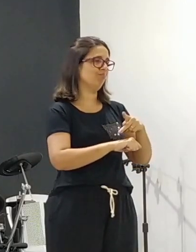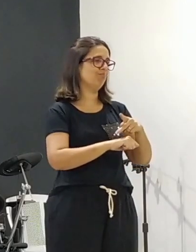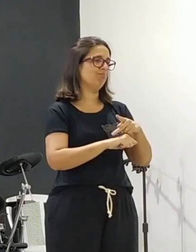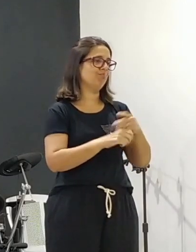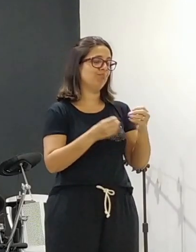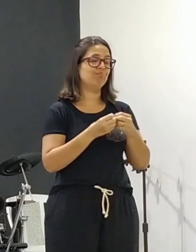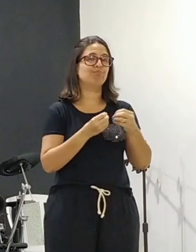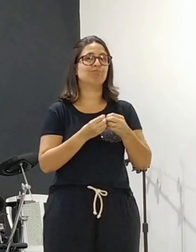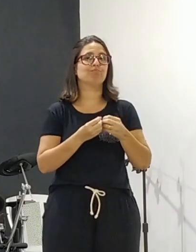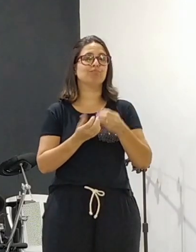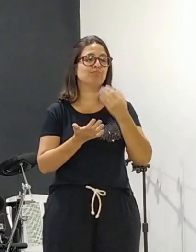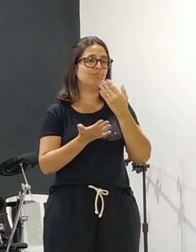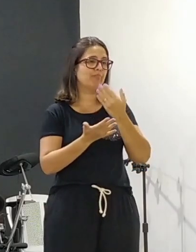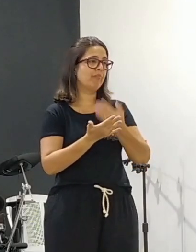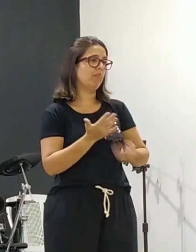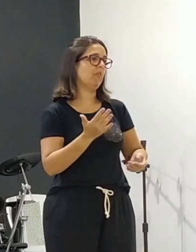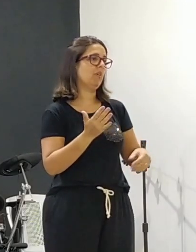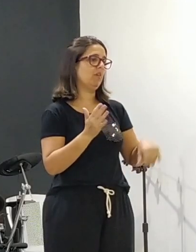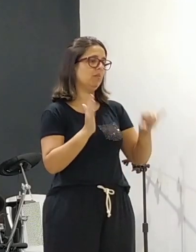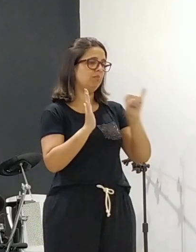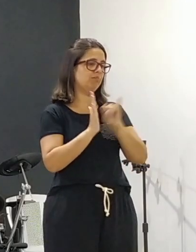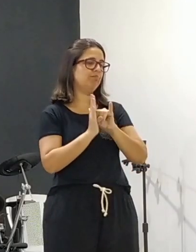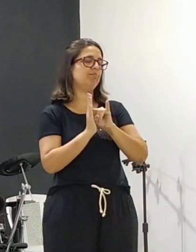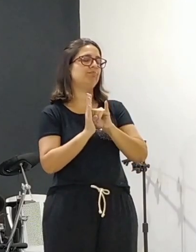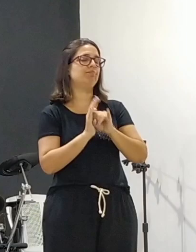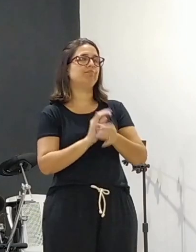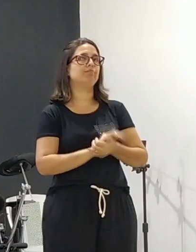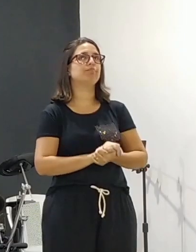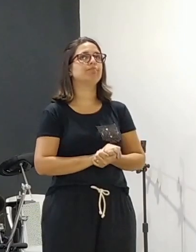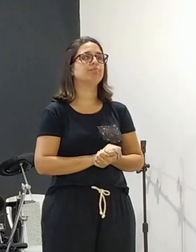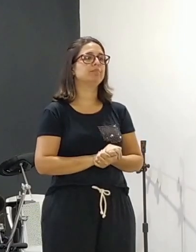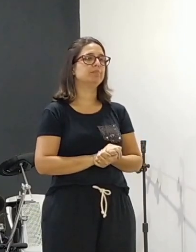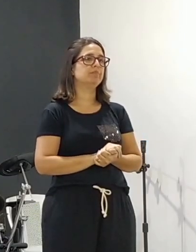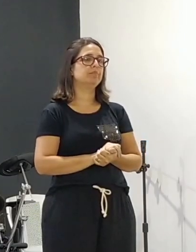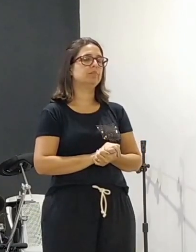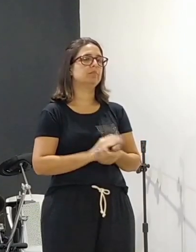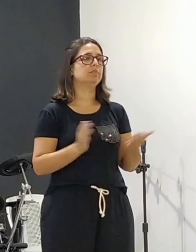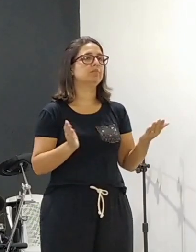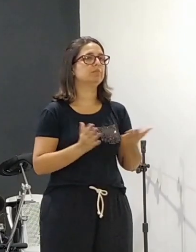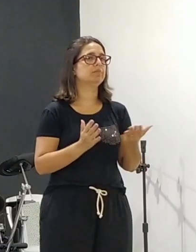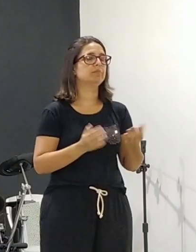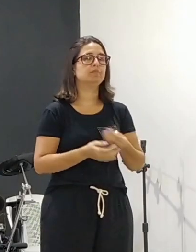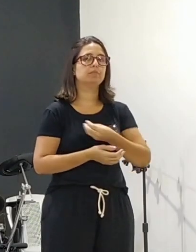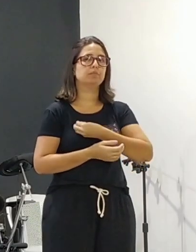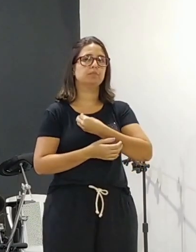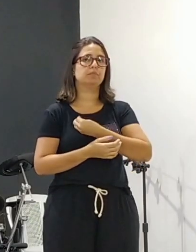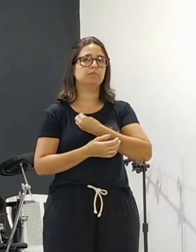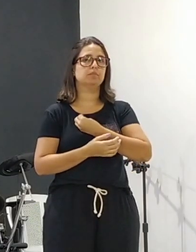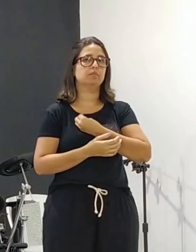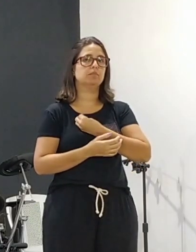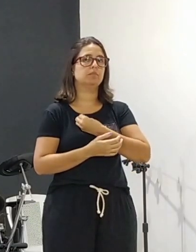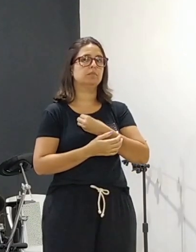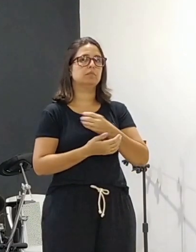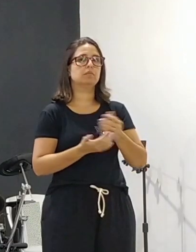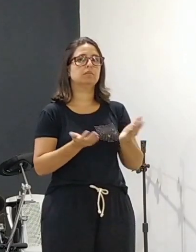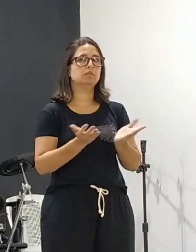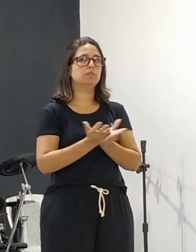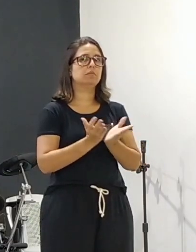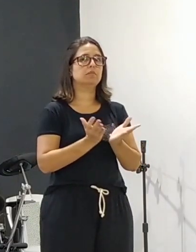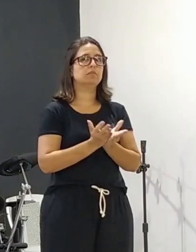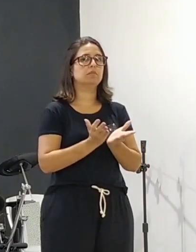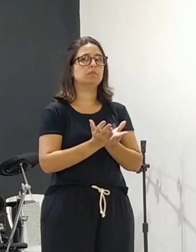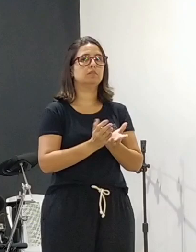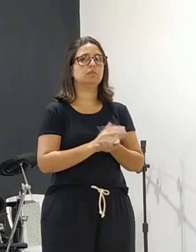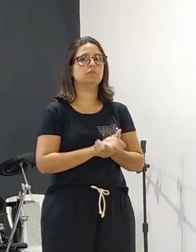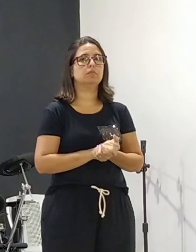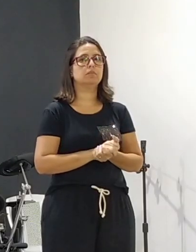eles perderam foi a sua identidade. E a gente vive hoje num meio cristão que